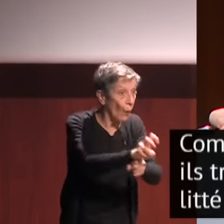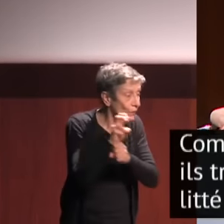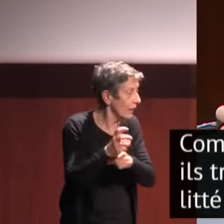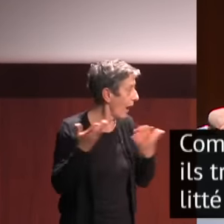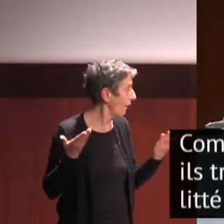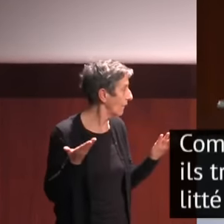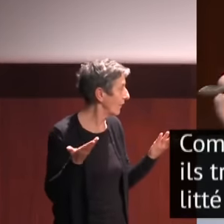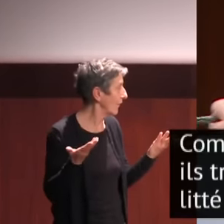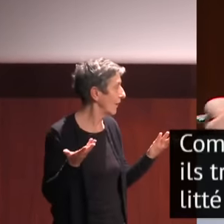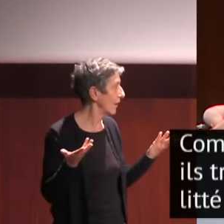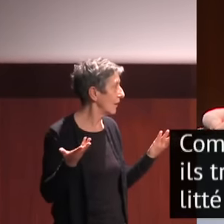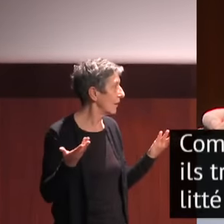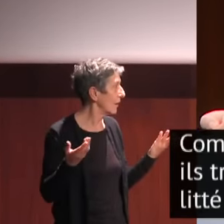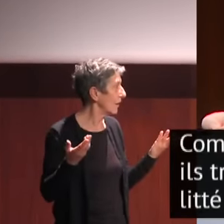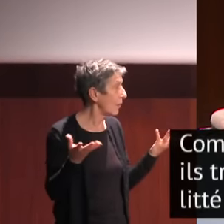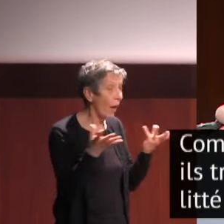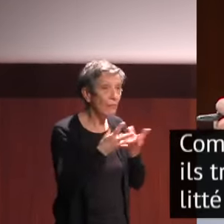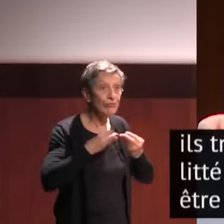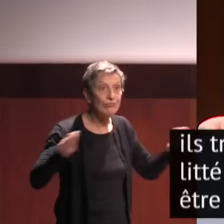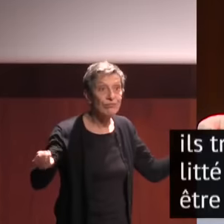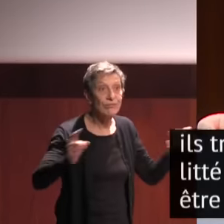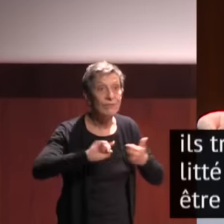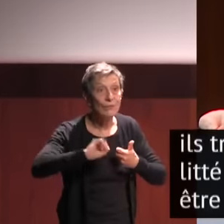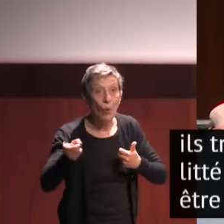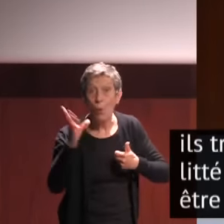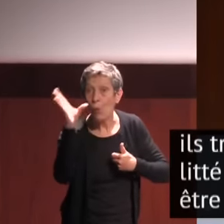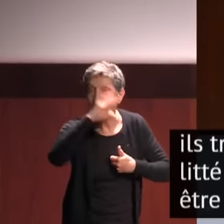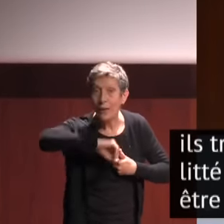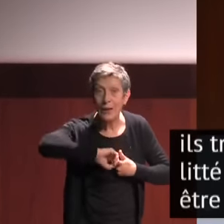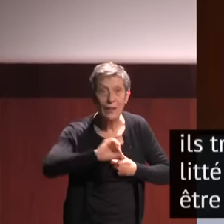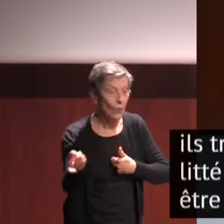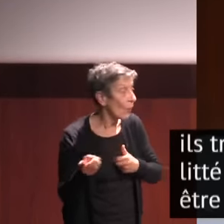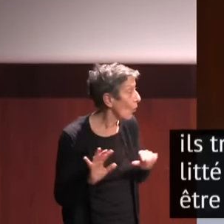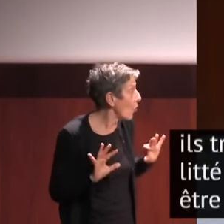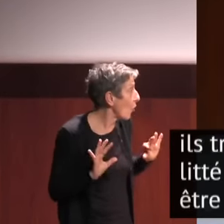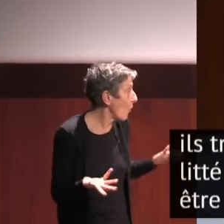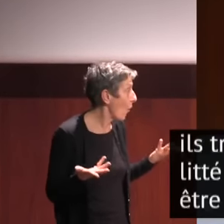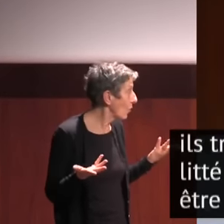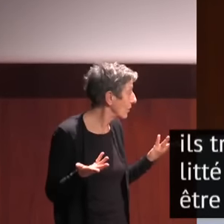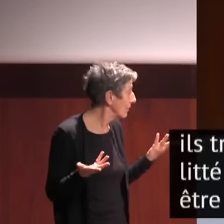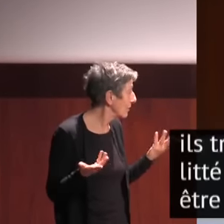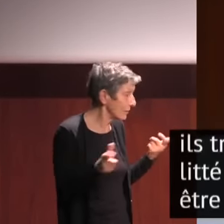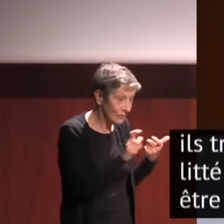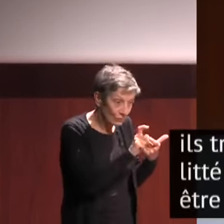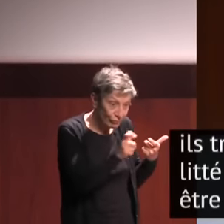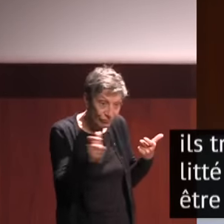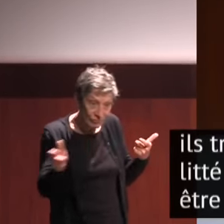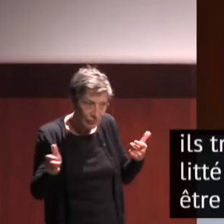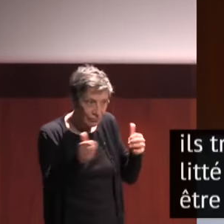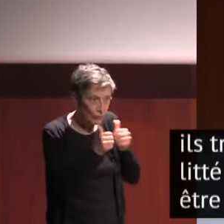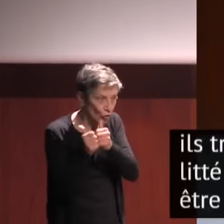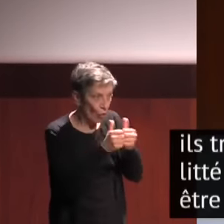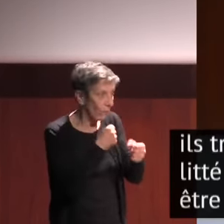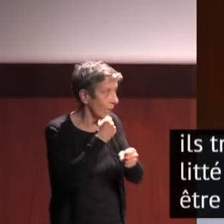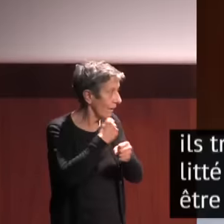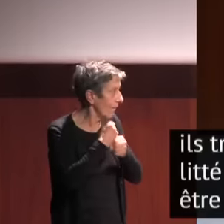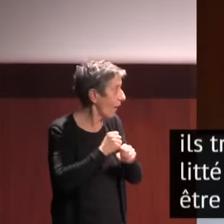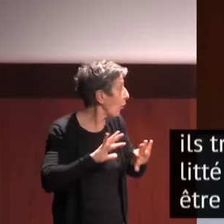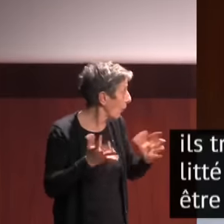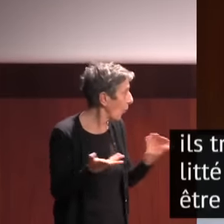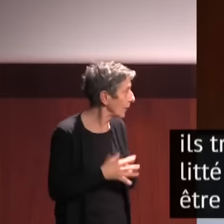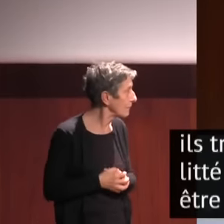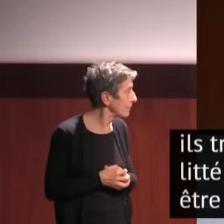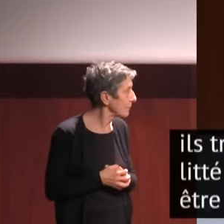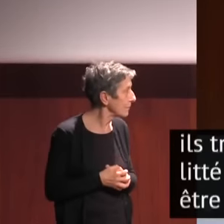être perdue et oubliée? Comment est-ce qu'on pourrait travailler tous ensemble dans cette chaîne du